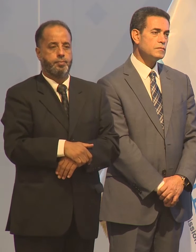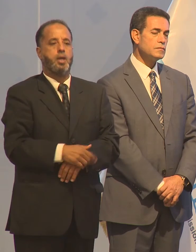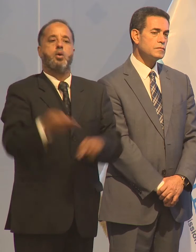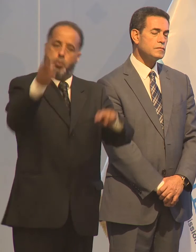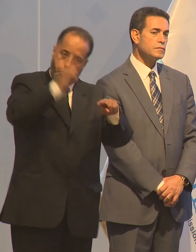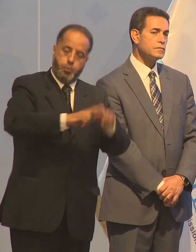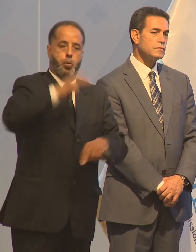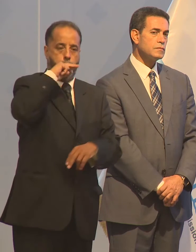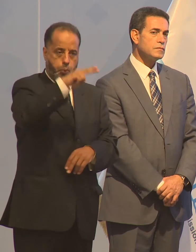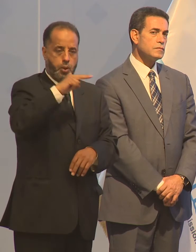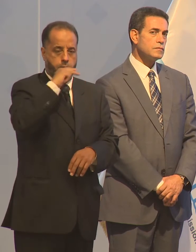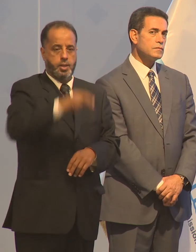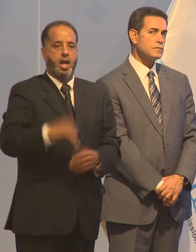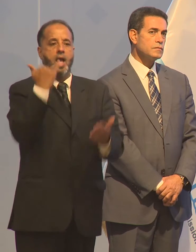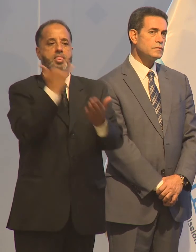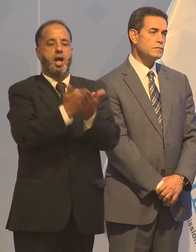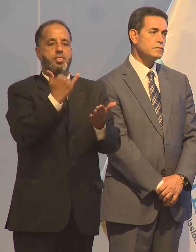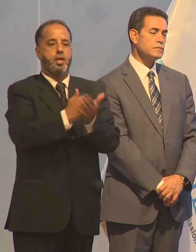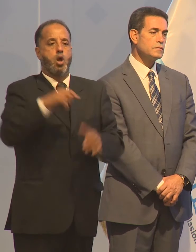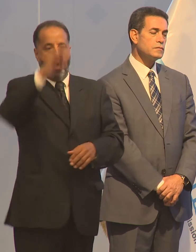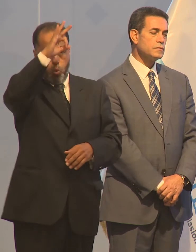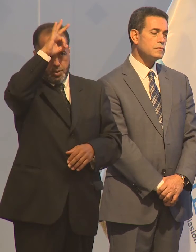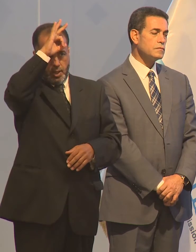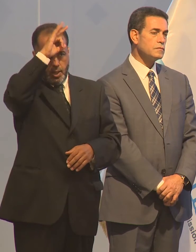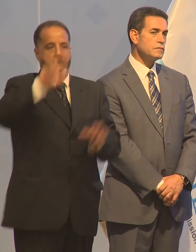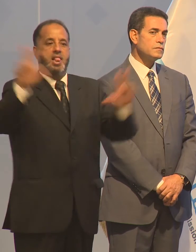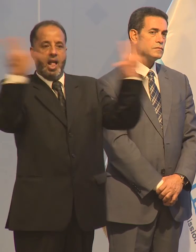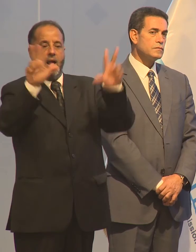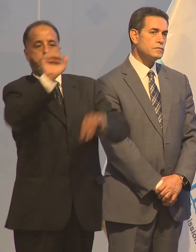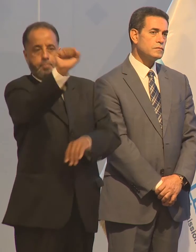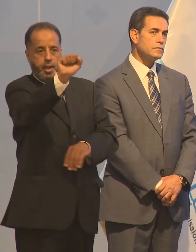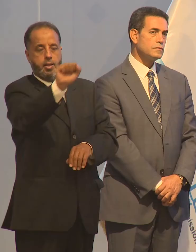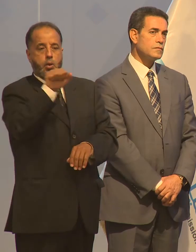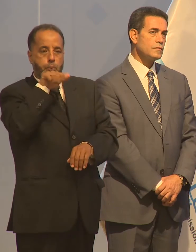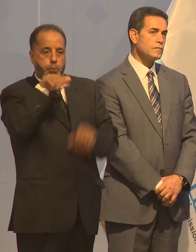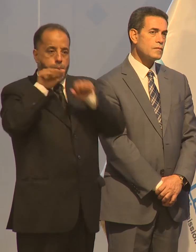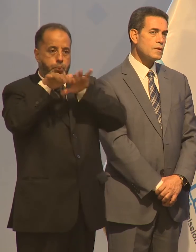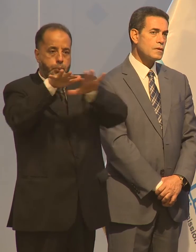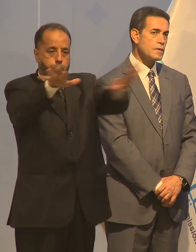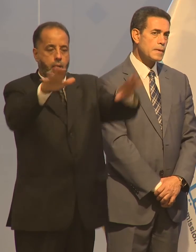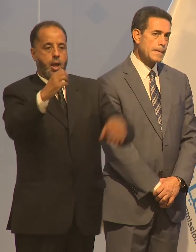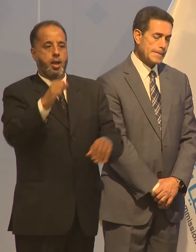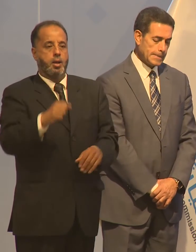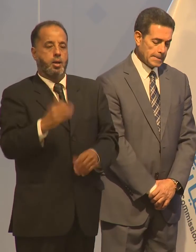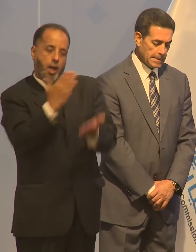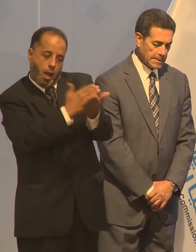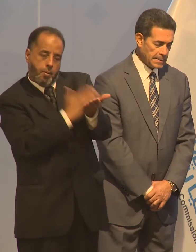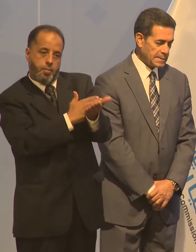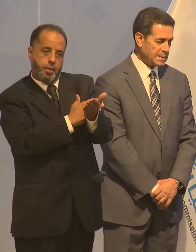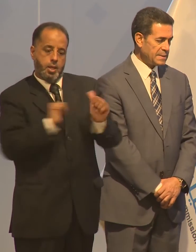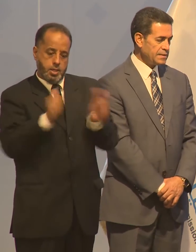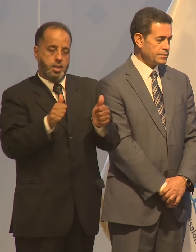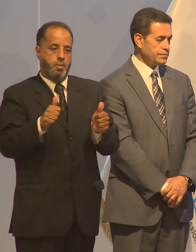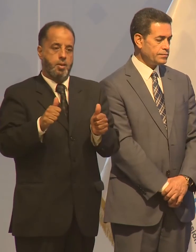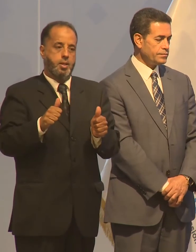أيضا سيكون فيه ناطق رسمي لوزارة الداخلية سيباشر مهامة من أيام ما قبل بدء